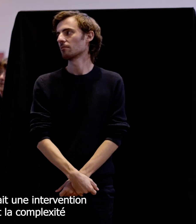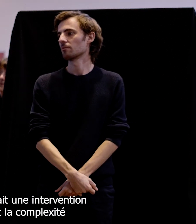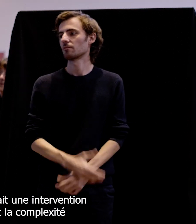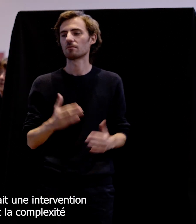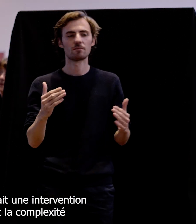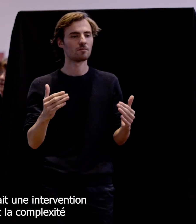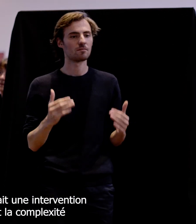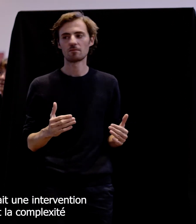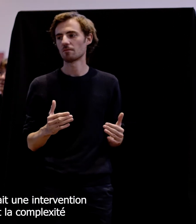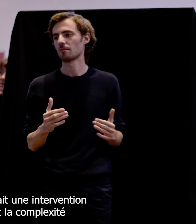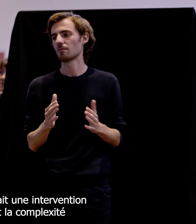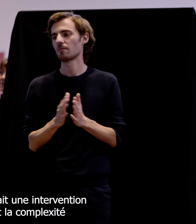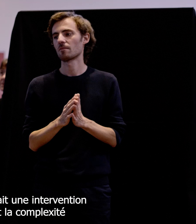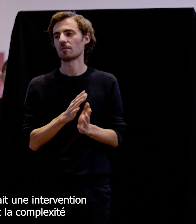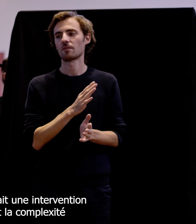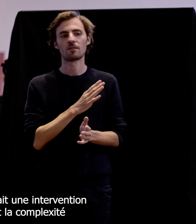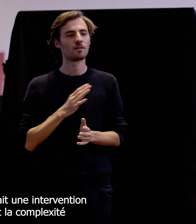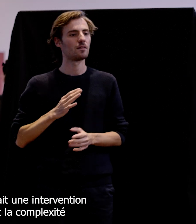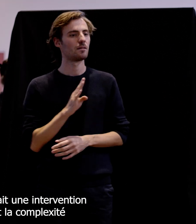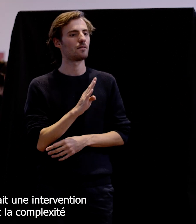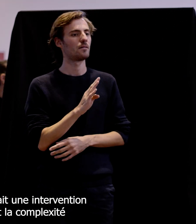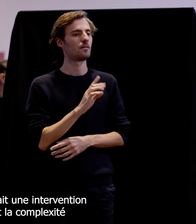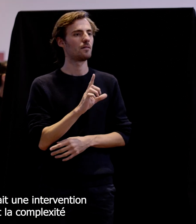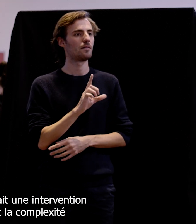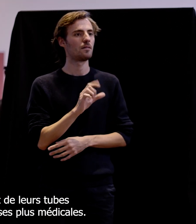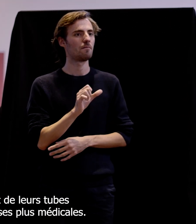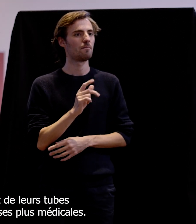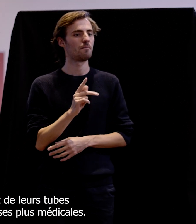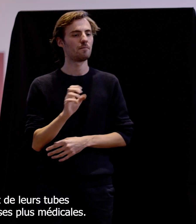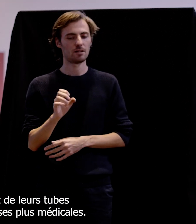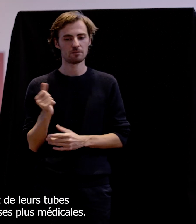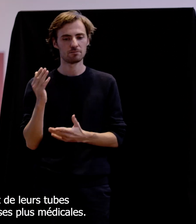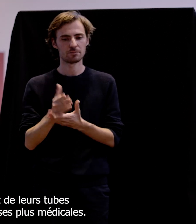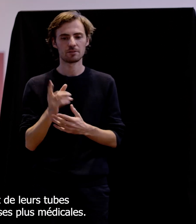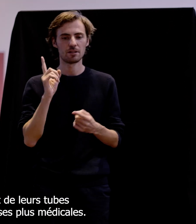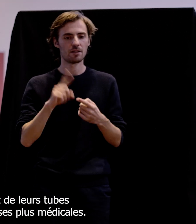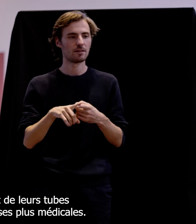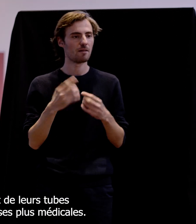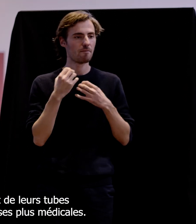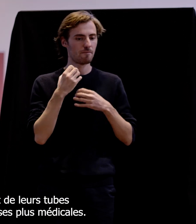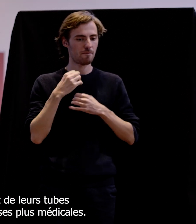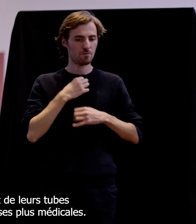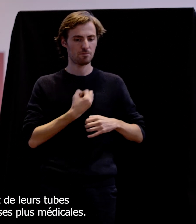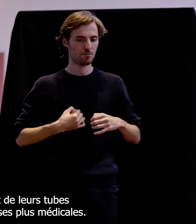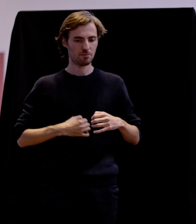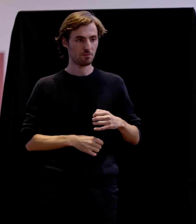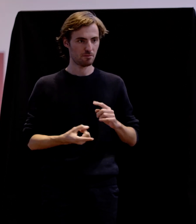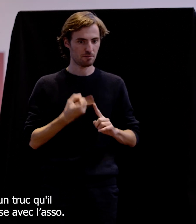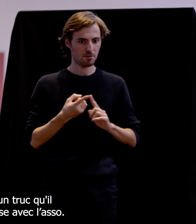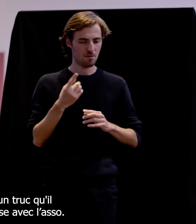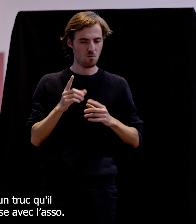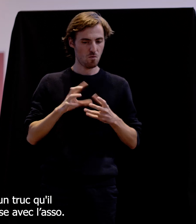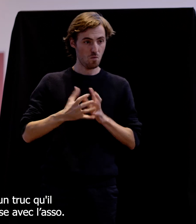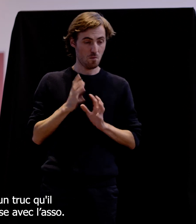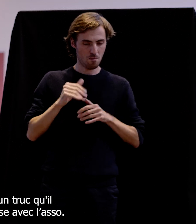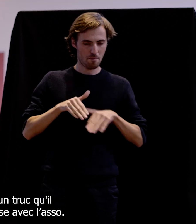Ensuite, Kim Blate a fait une intervention sur tout ce qui est la complexité du fonctionnement de leur tube digestif pour des choses plus médicales. Alors